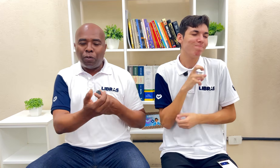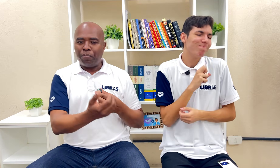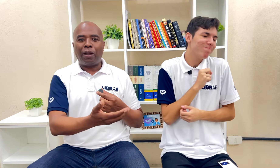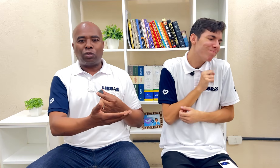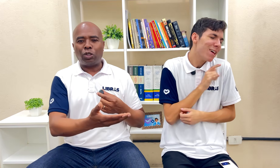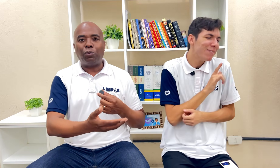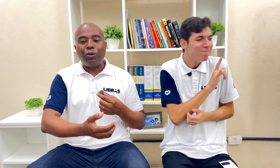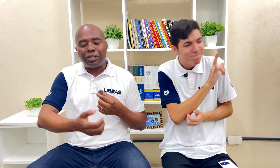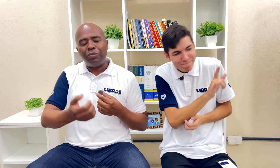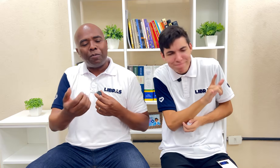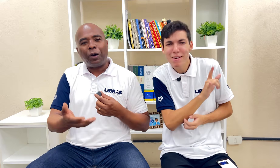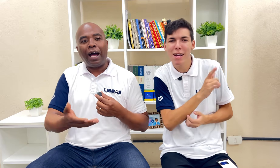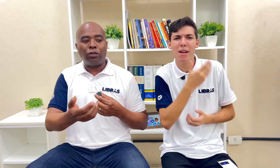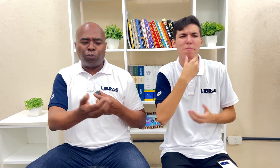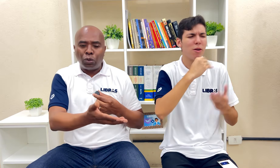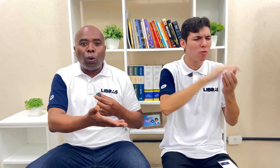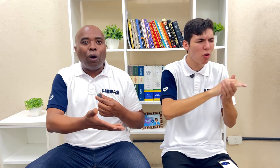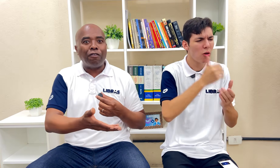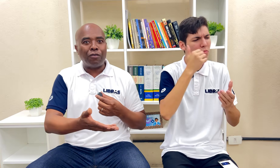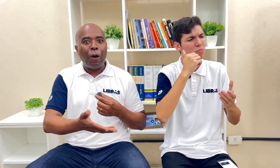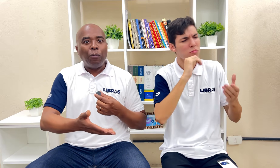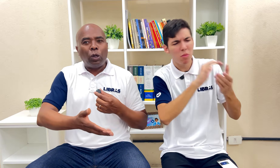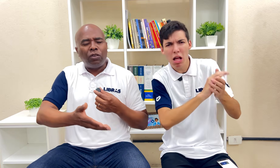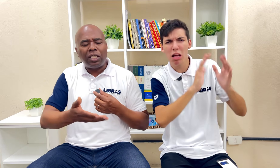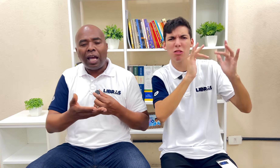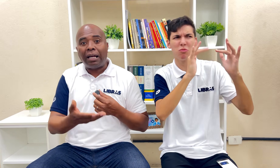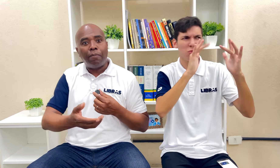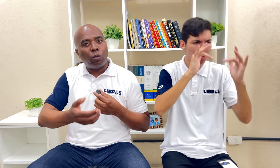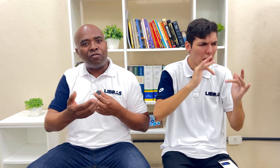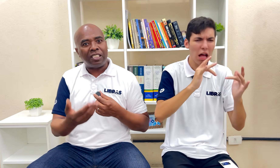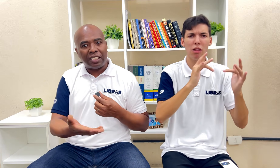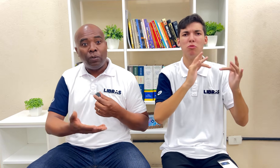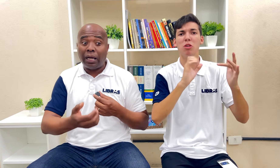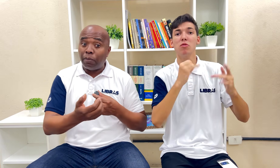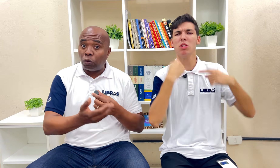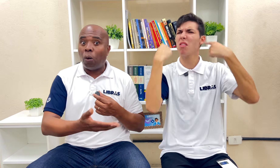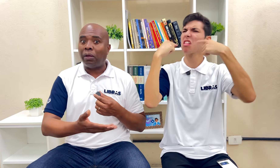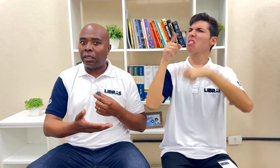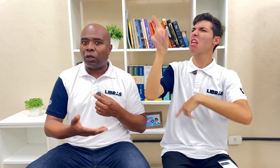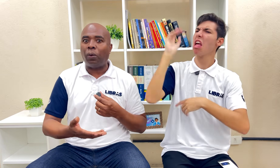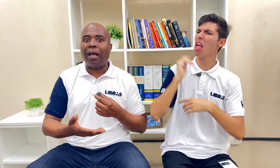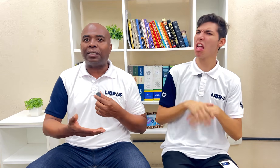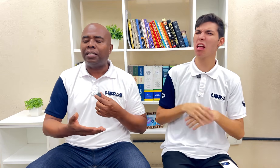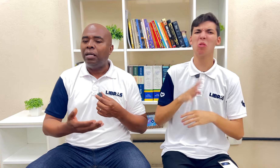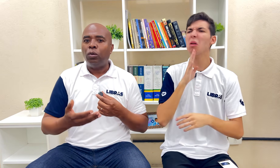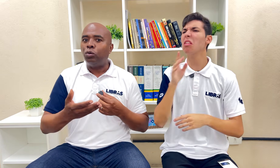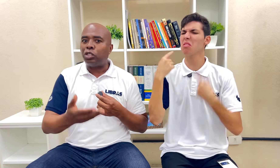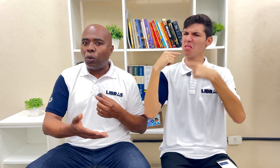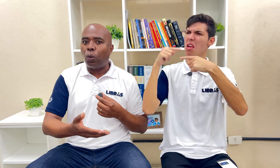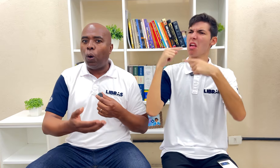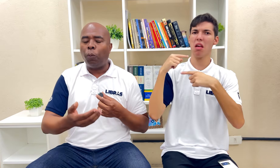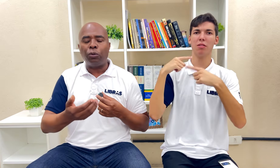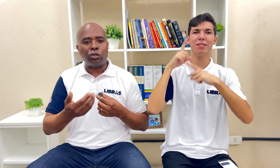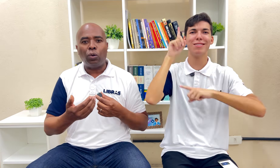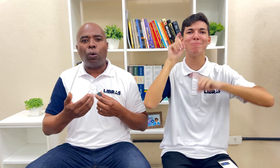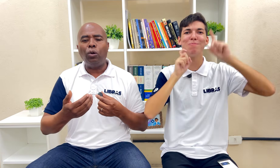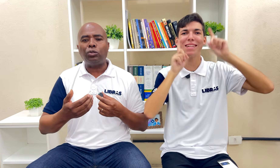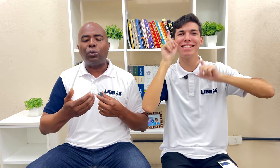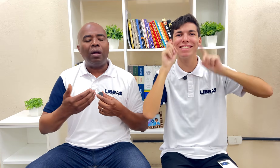para a sua esposa, o namorado, para o noivo, quando você reclama com o vizinho, reclama com alguém que você conhece, o seu corpo e o seu rosto, a